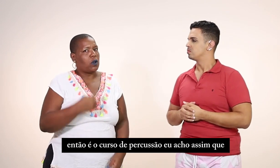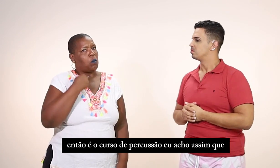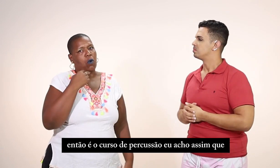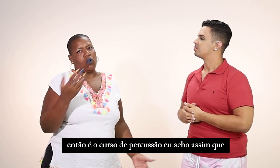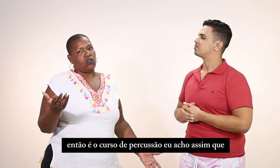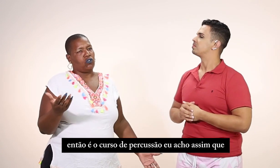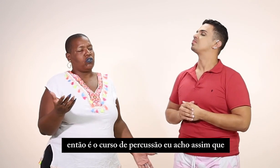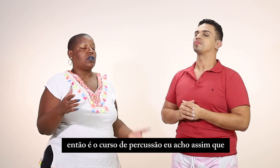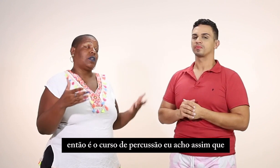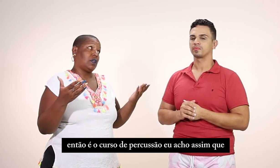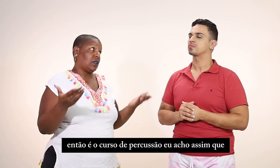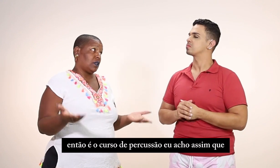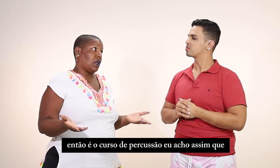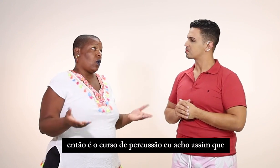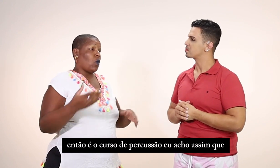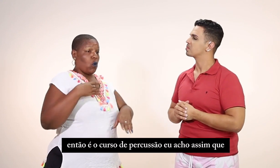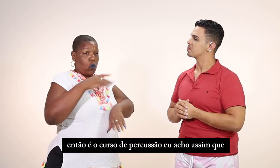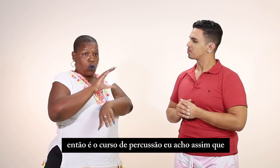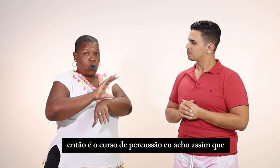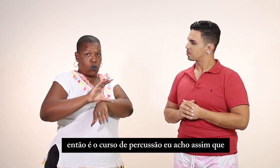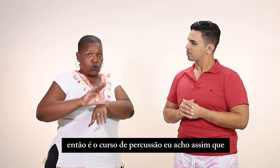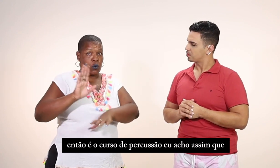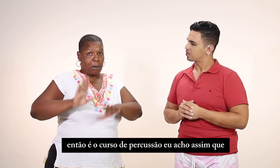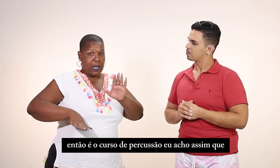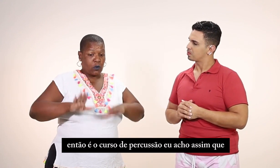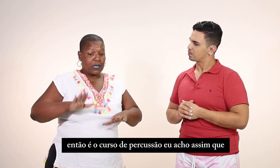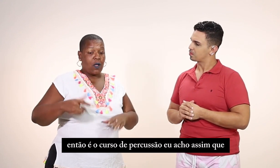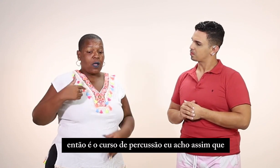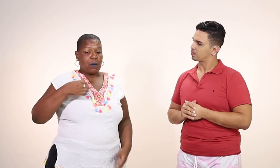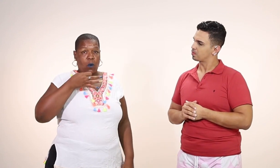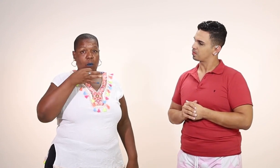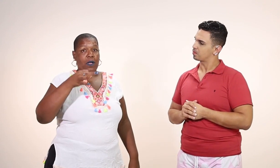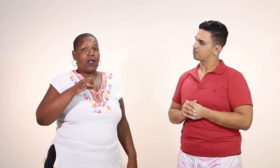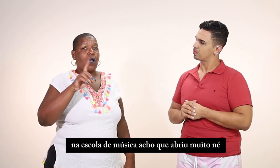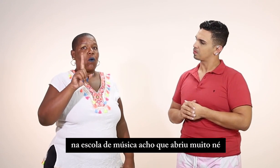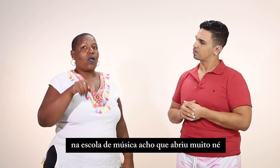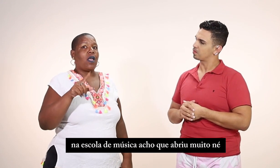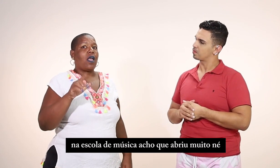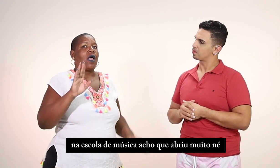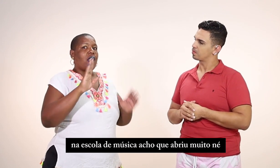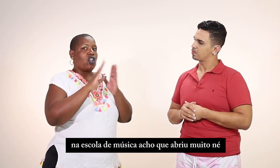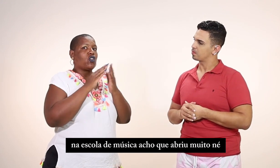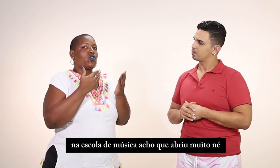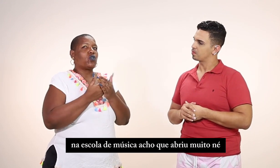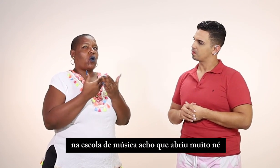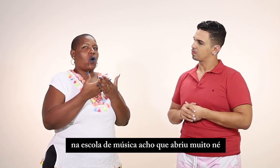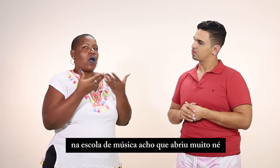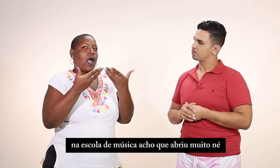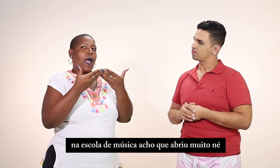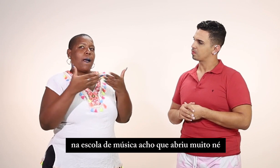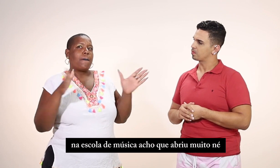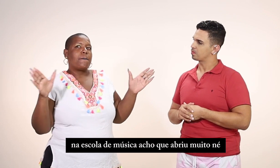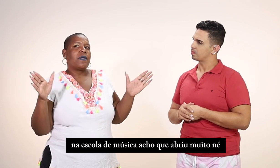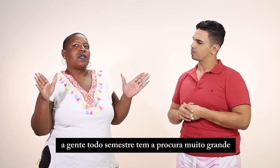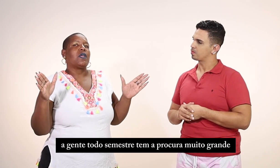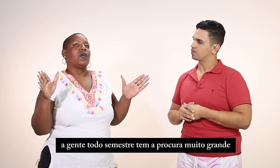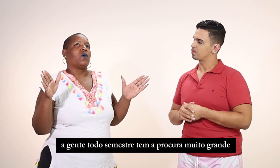Então, o curso de percussão, eu acho assim que na escola de música, eu acho que abriu muito, né? A gente,